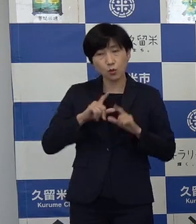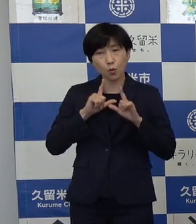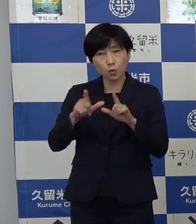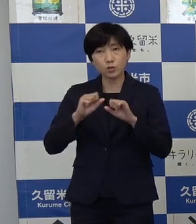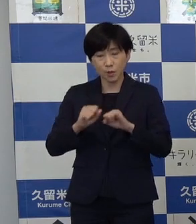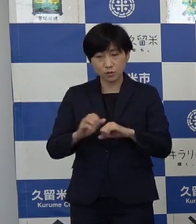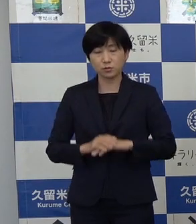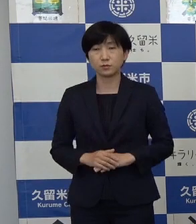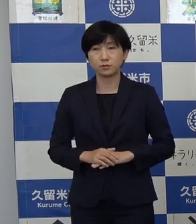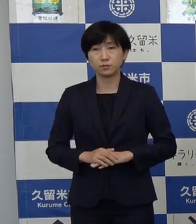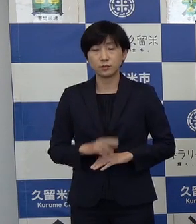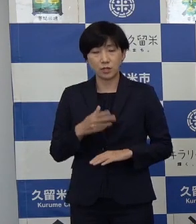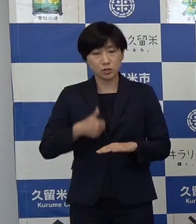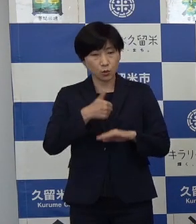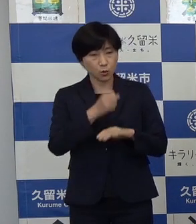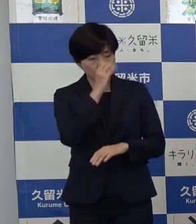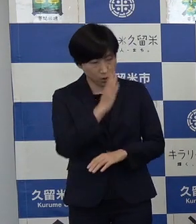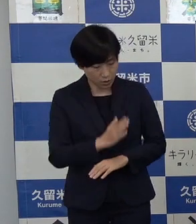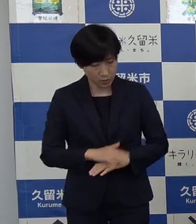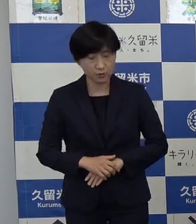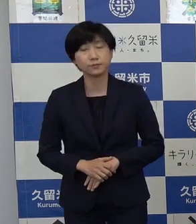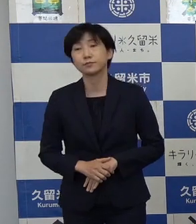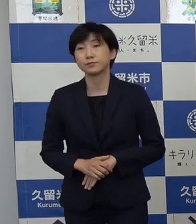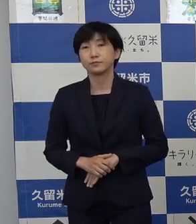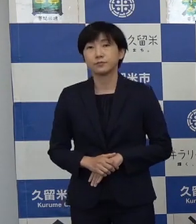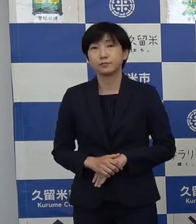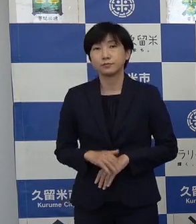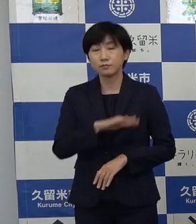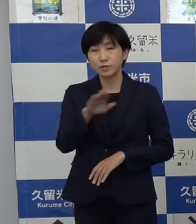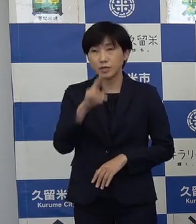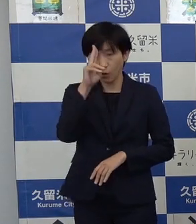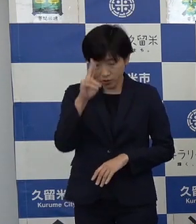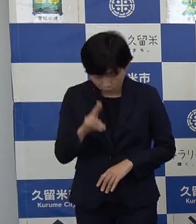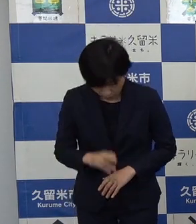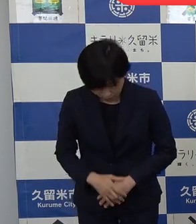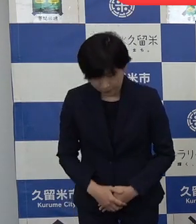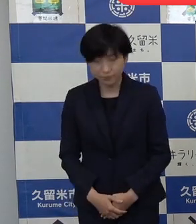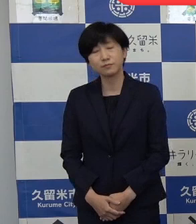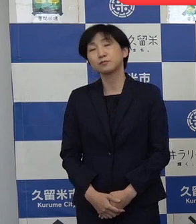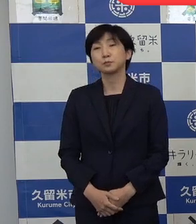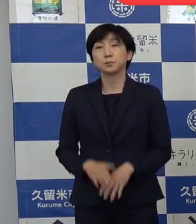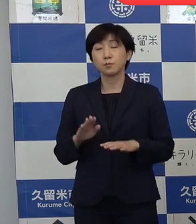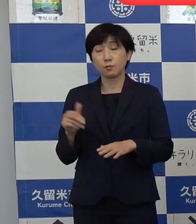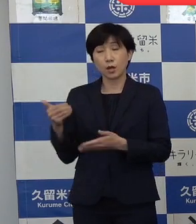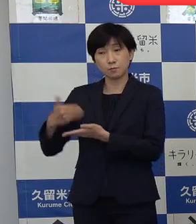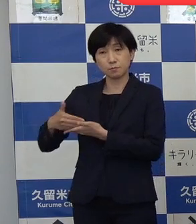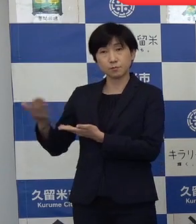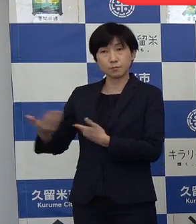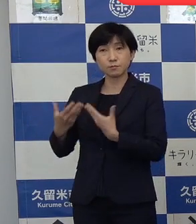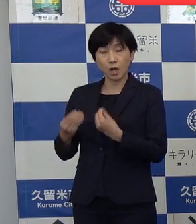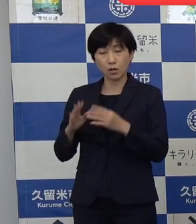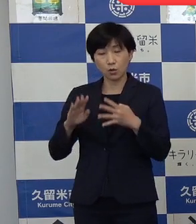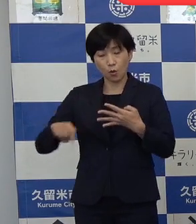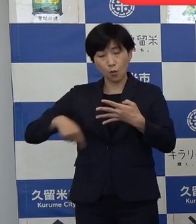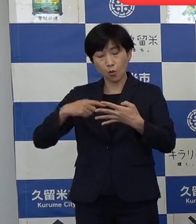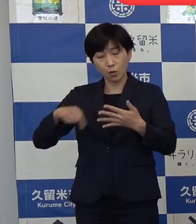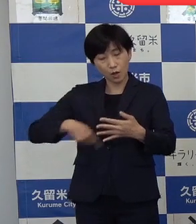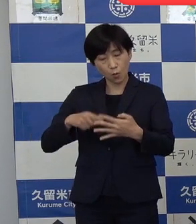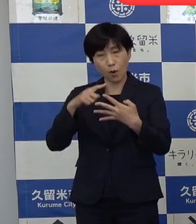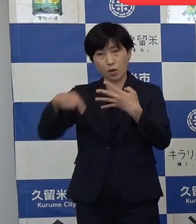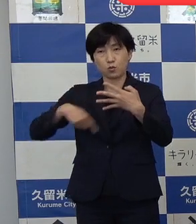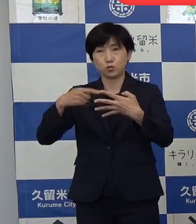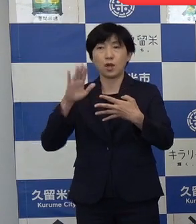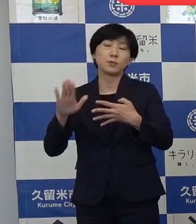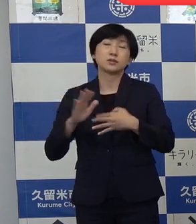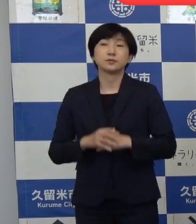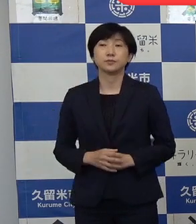と思います。それでは、ある市長、よろしくお願いします。 はい、ジャーナリストの皆さん、こんにちは。今お話がありましたように、今日は4つお話をさせて